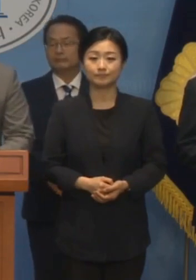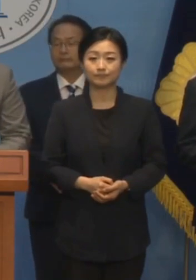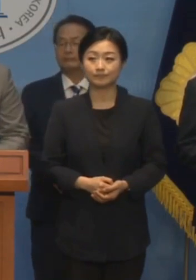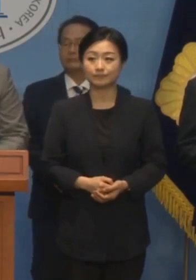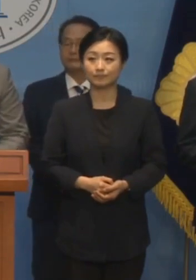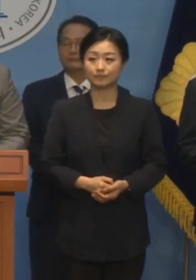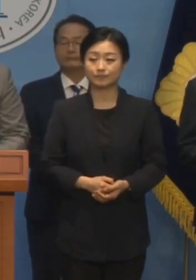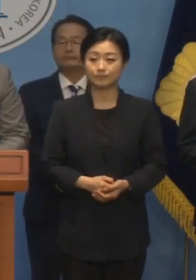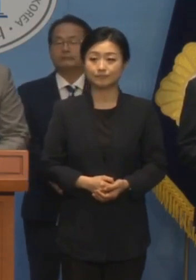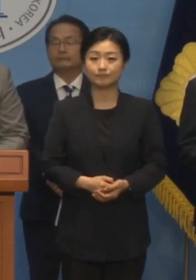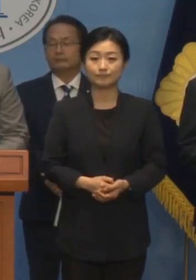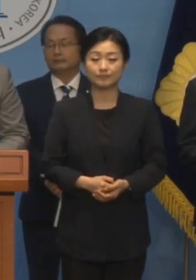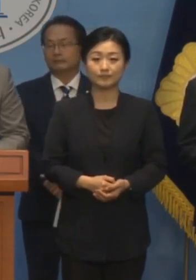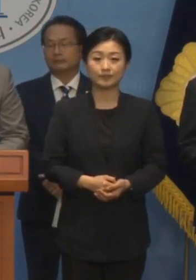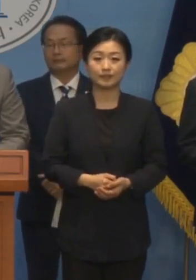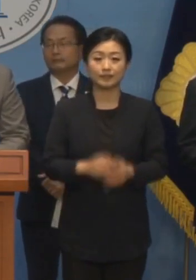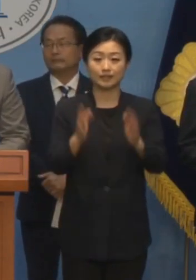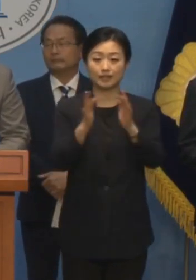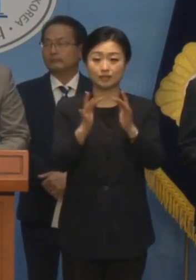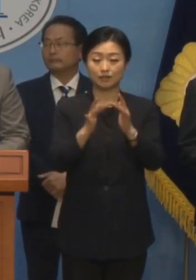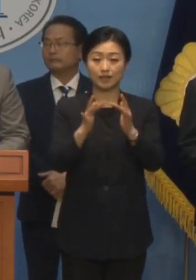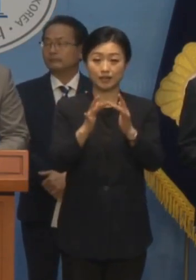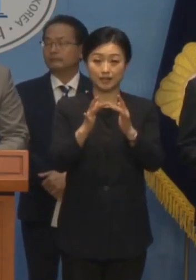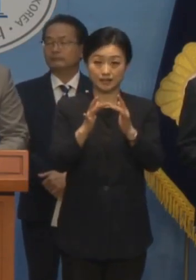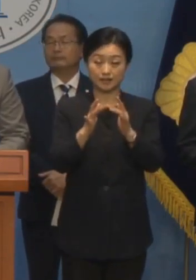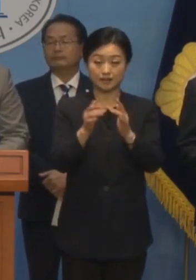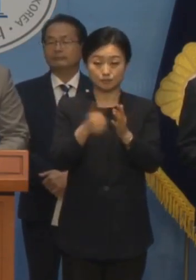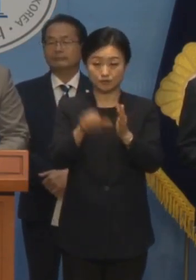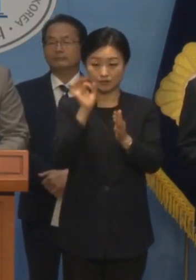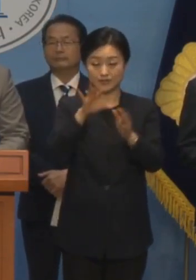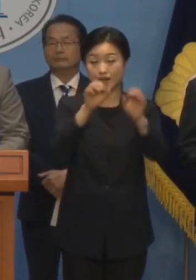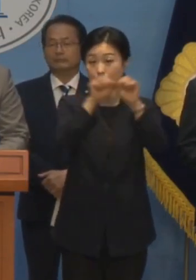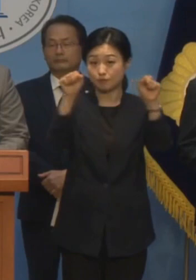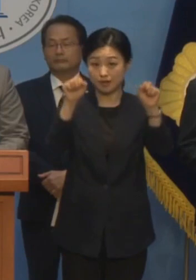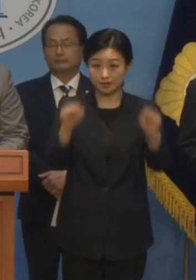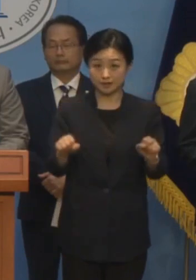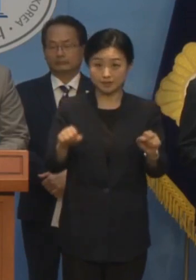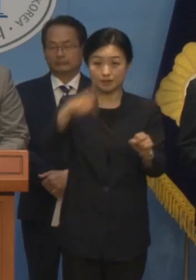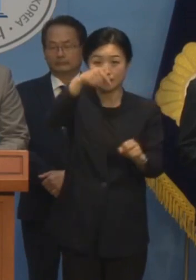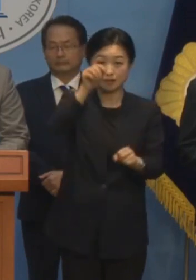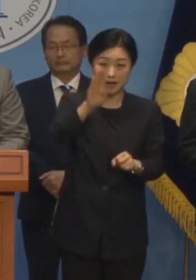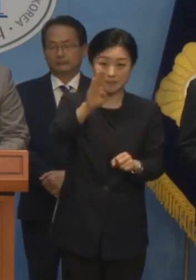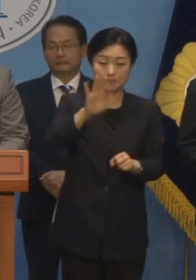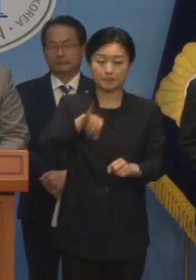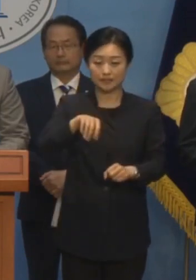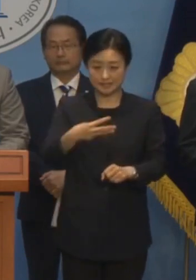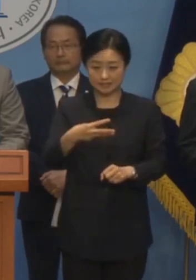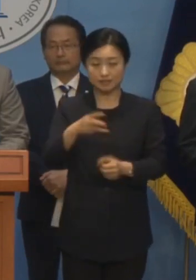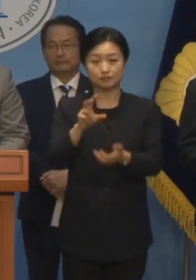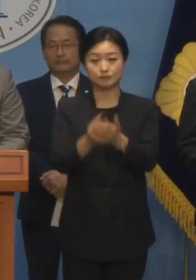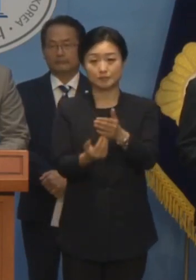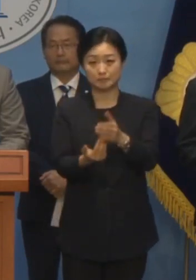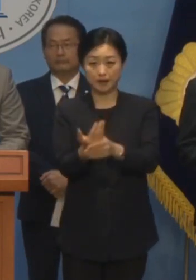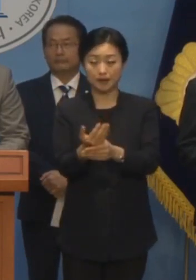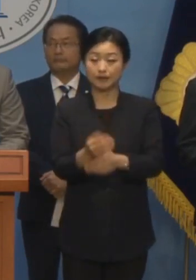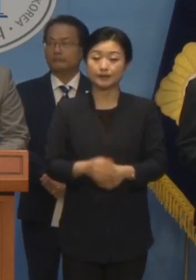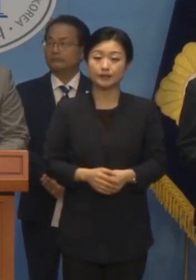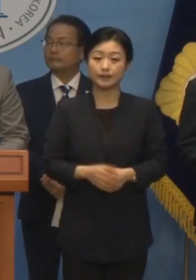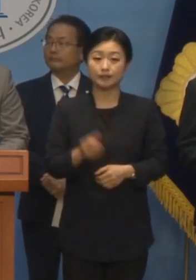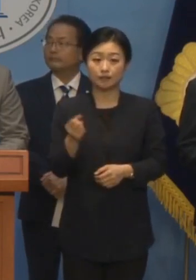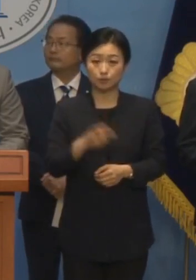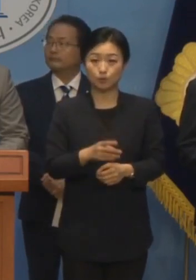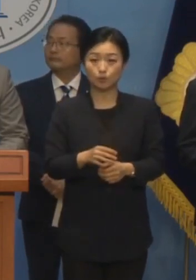거대 공룡으로 불리는 플랫폼들이 시장에 등장하면서 가불관계 문제가 대두되고 사고 위험의